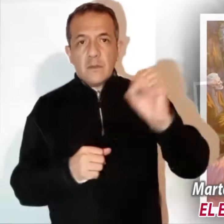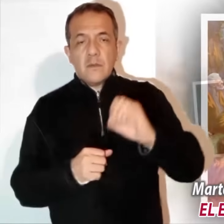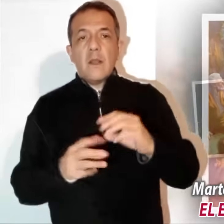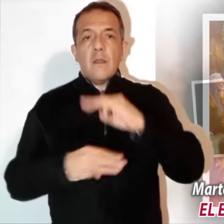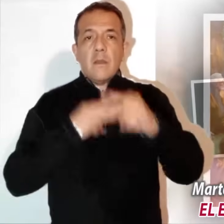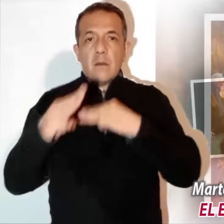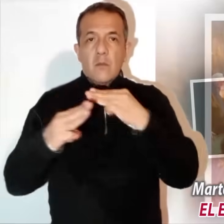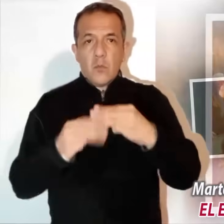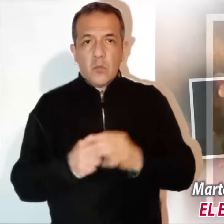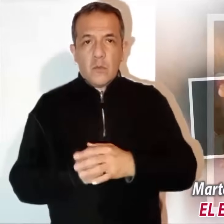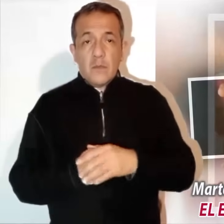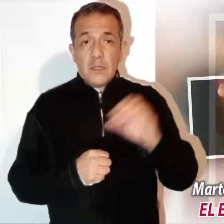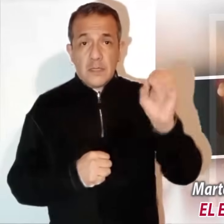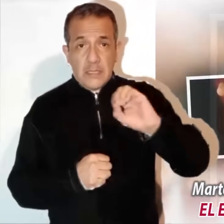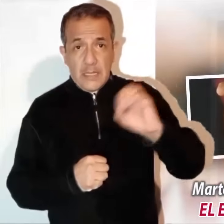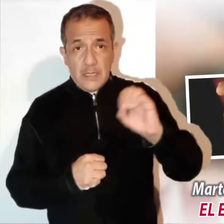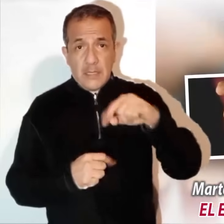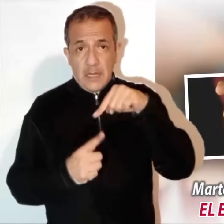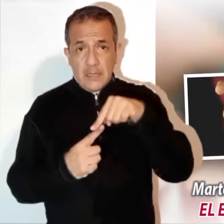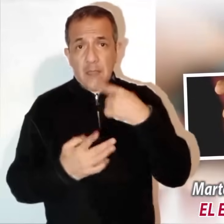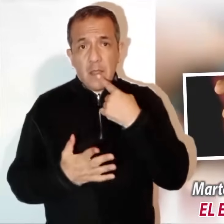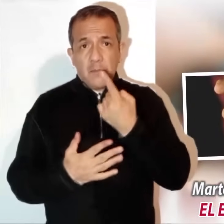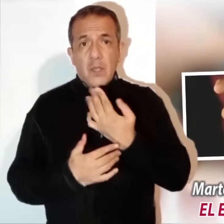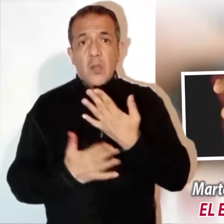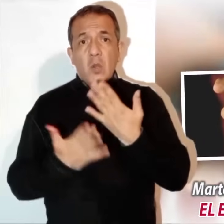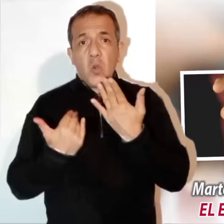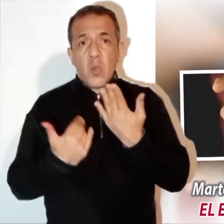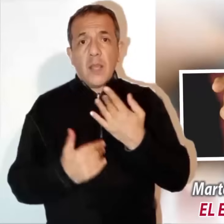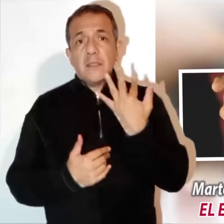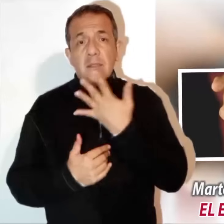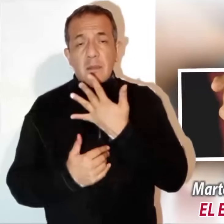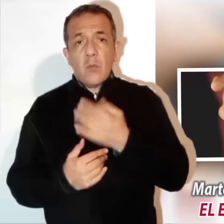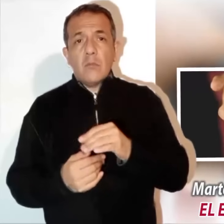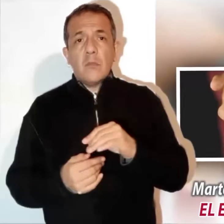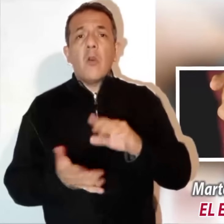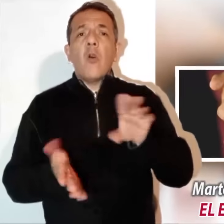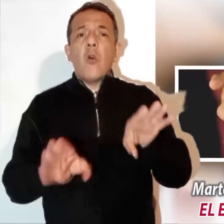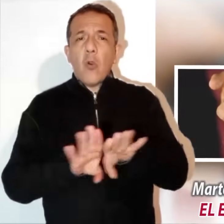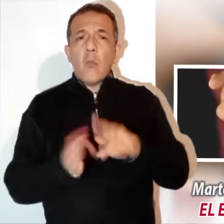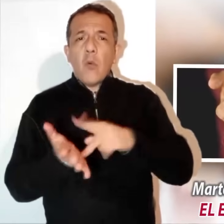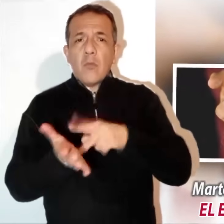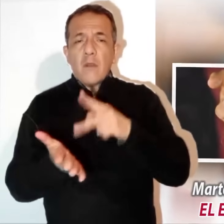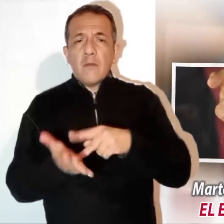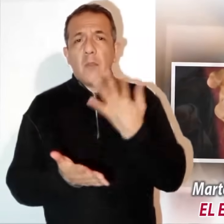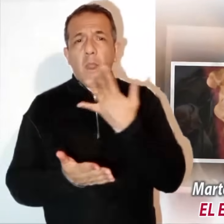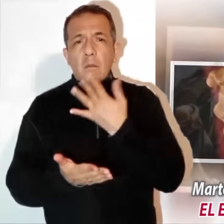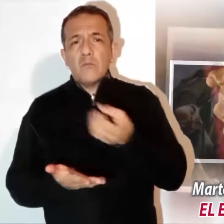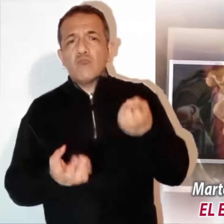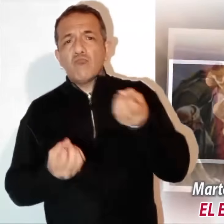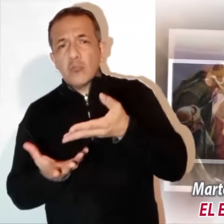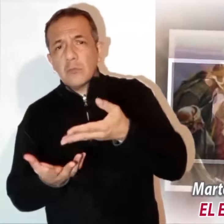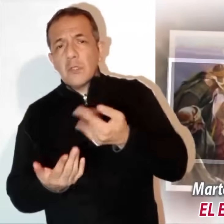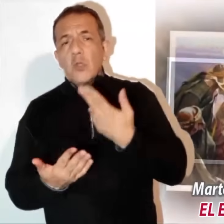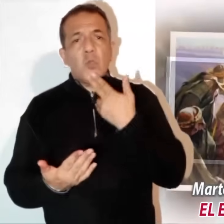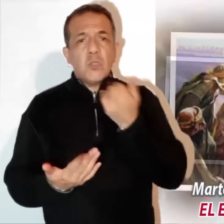tierra. Si la sal se vuelve insípida, ¿con qué se le devolverá el sabor? Ya no sirve para nada y